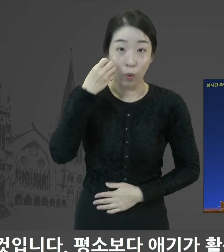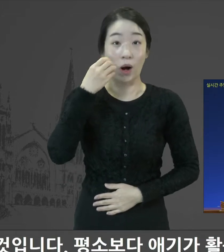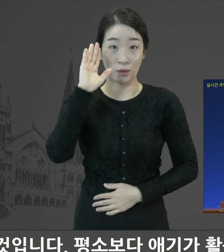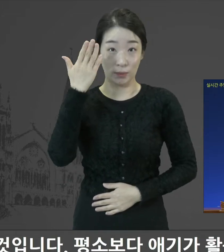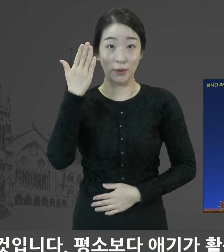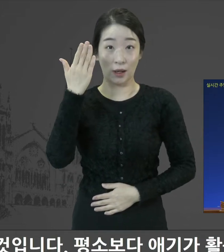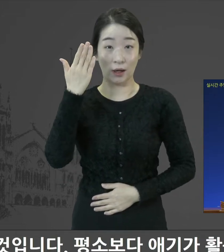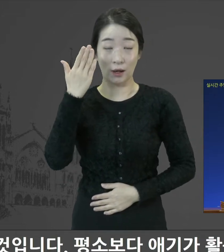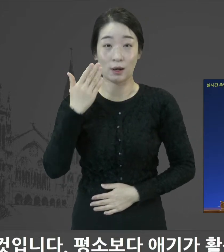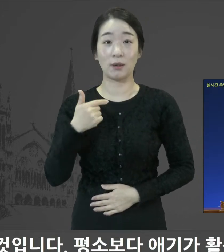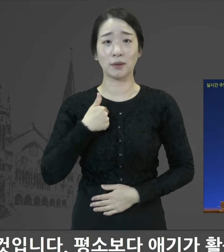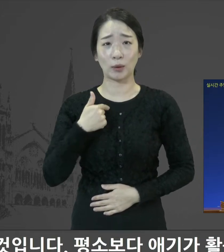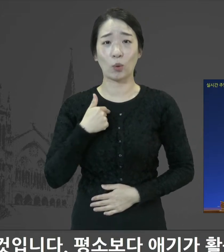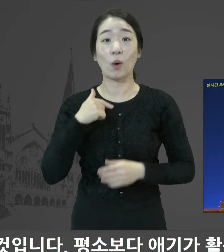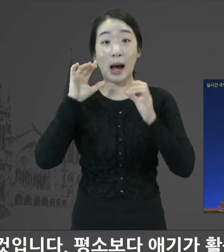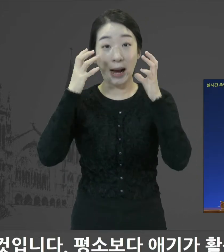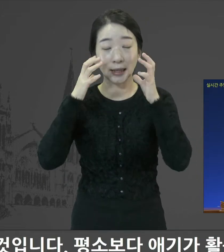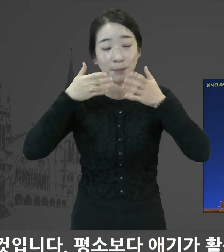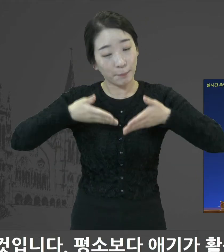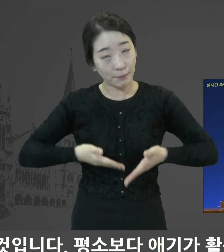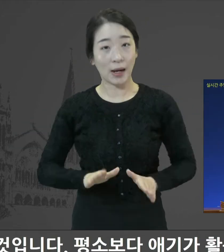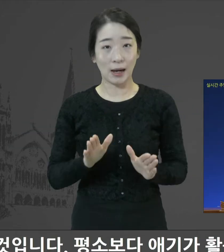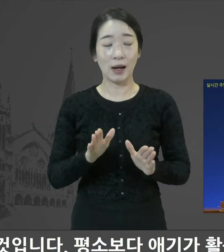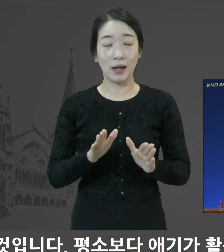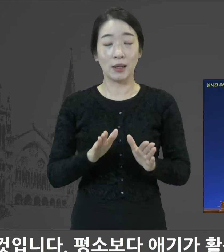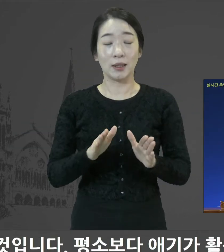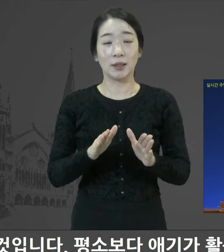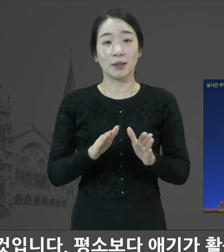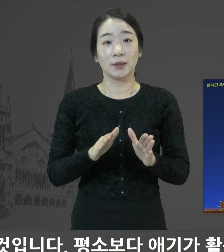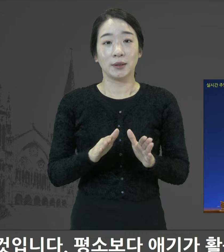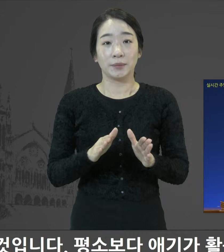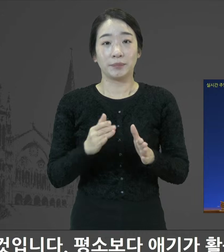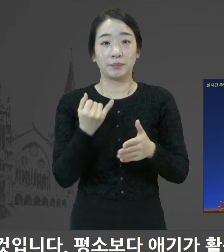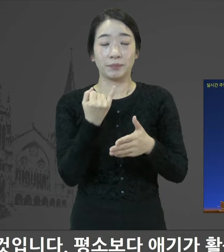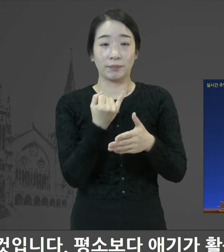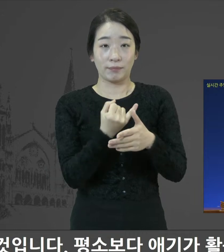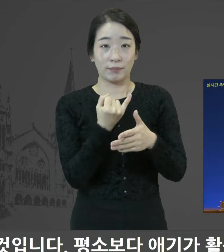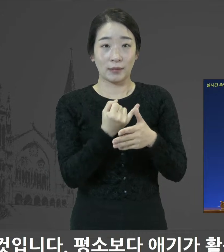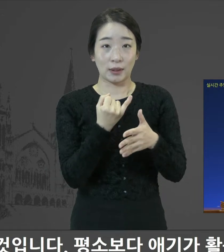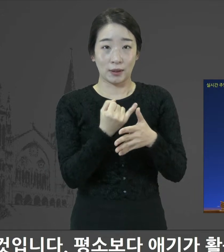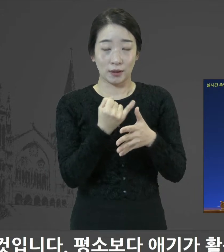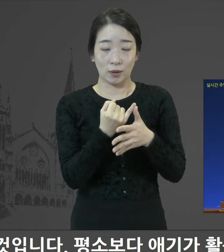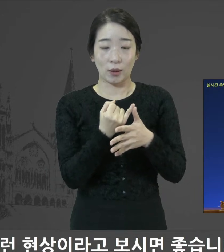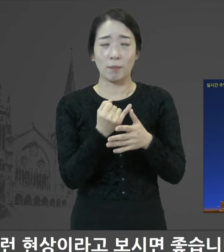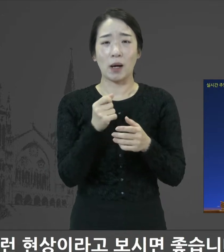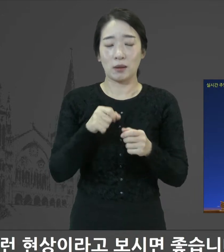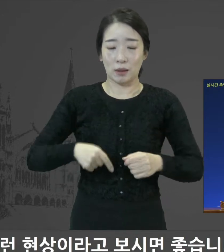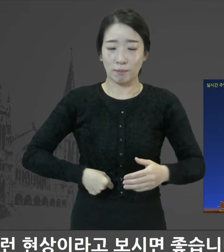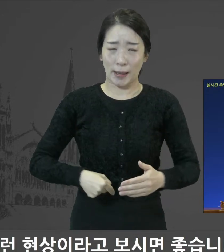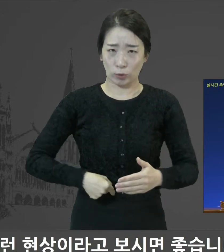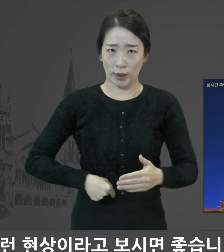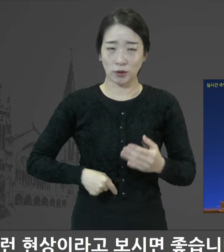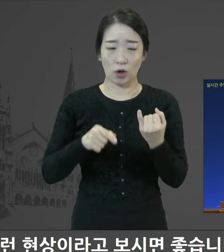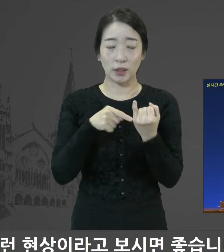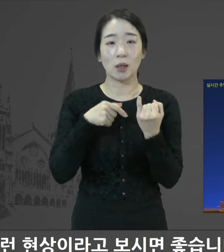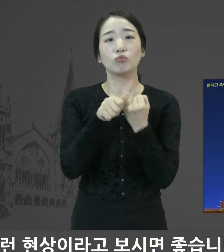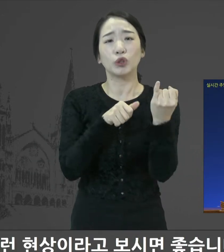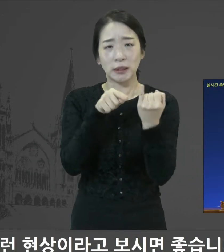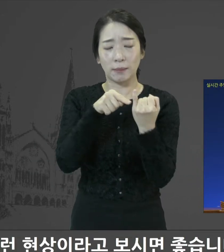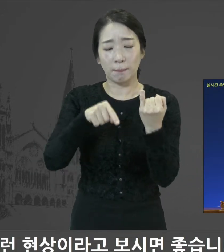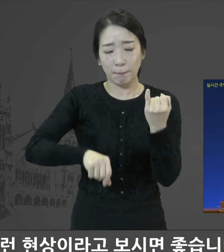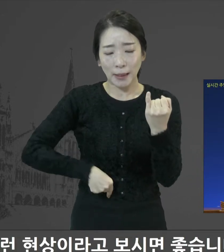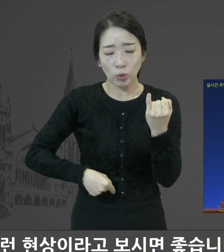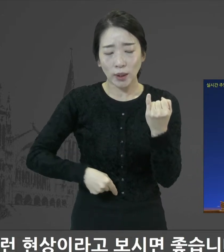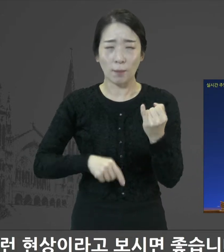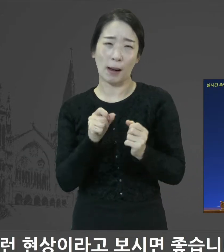보시면 좋습니다. 저도 큰애를 가졌을 때 이제 제 아내 뱃속에서 큰애가 막 발길질하고 이런 거 보니까 신기하더라고요.